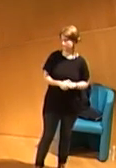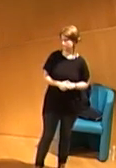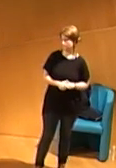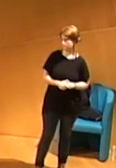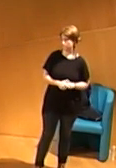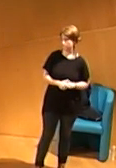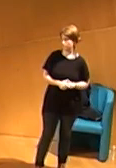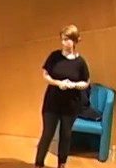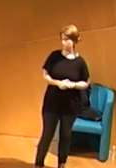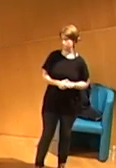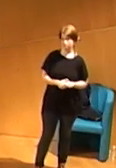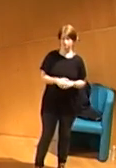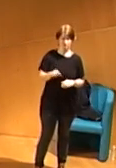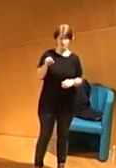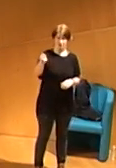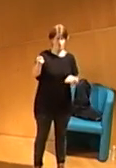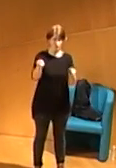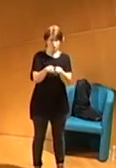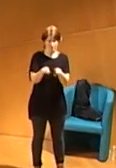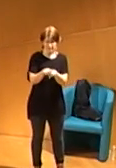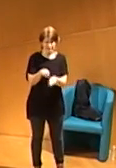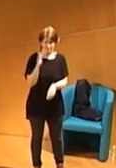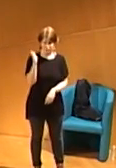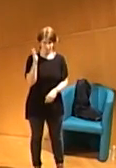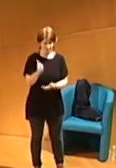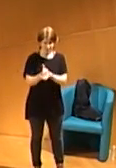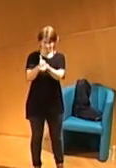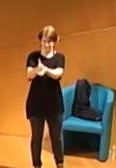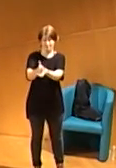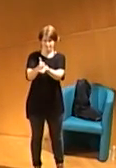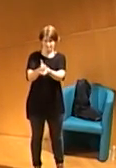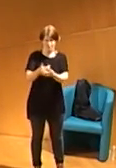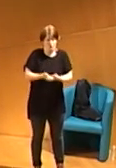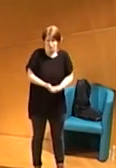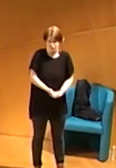limite, trouver... C'est trop lourd. C'est trop lourd.